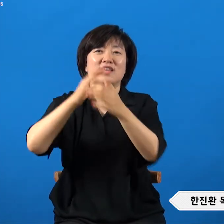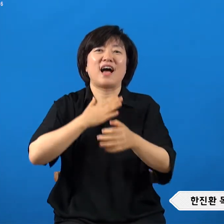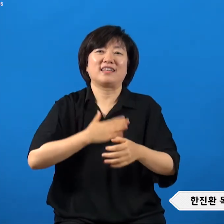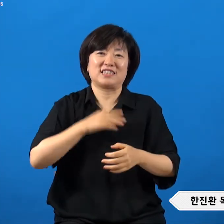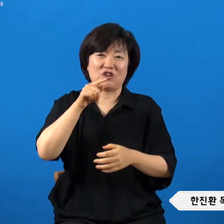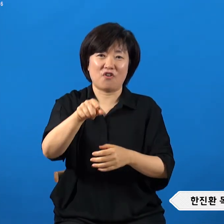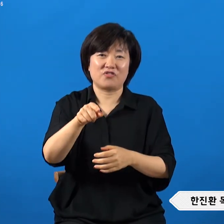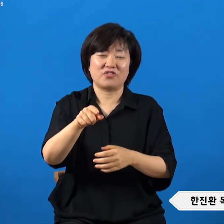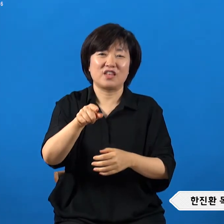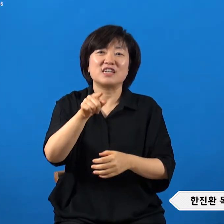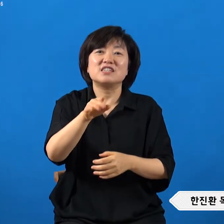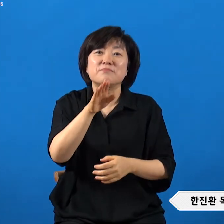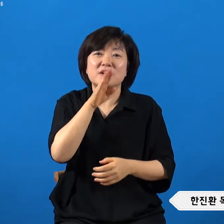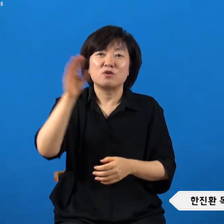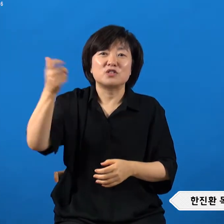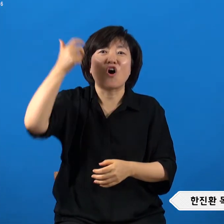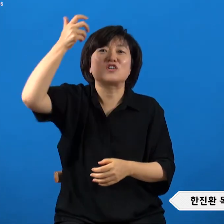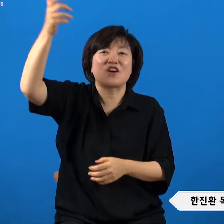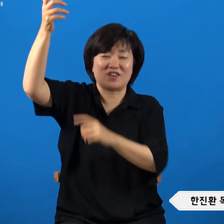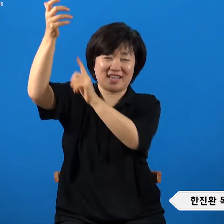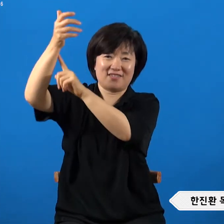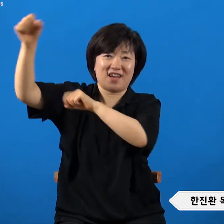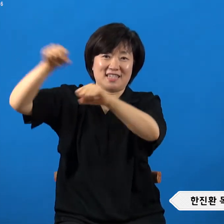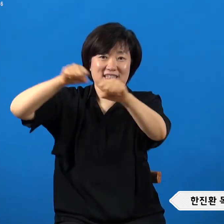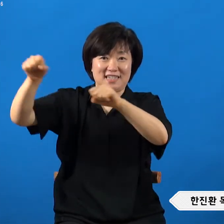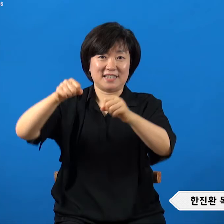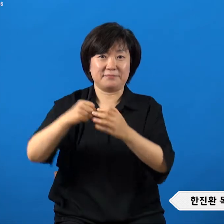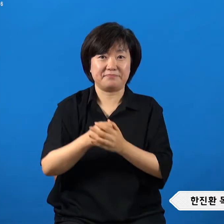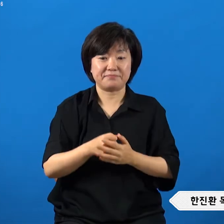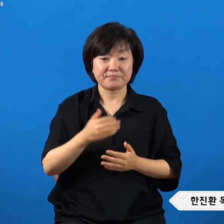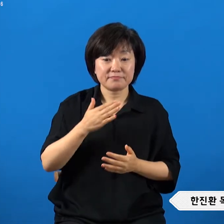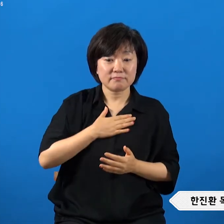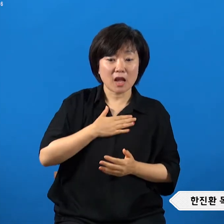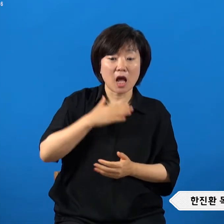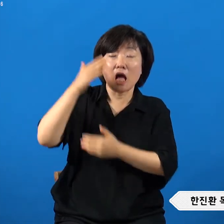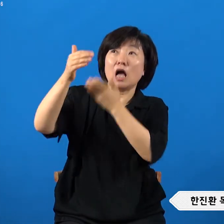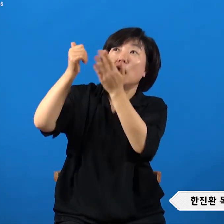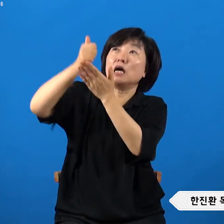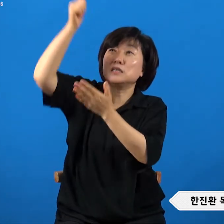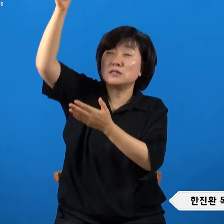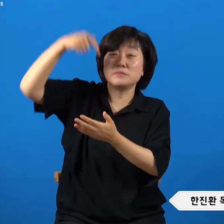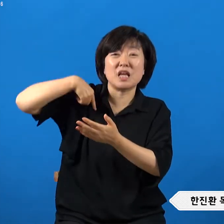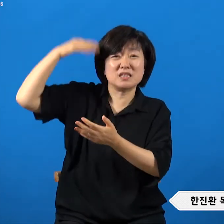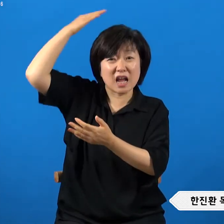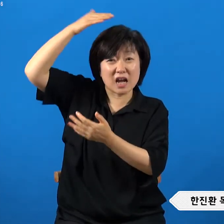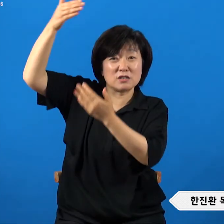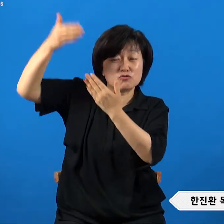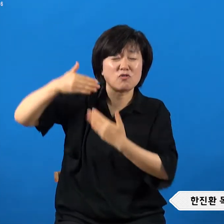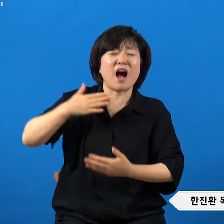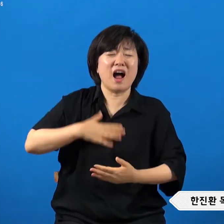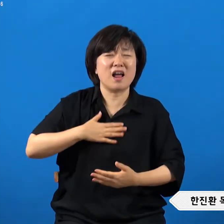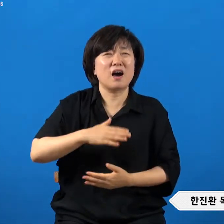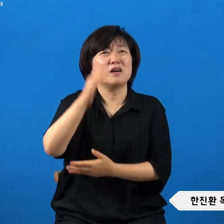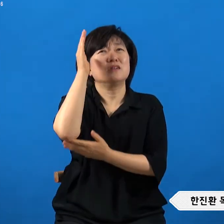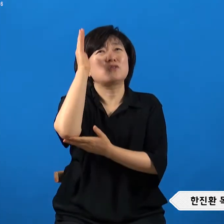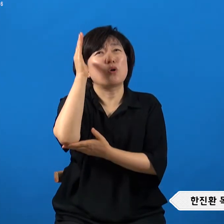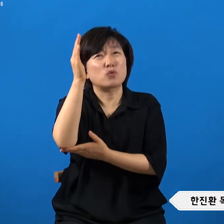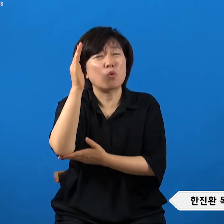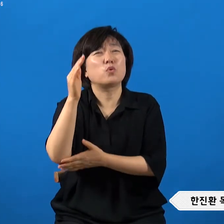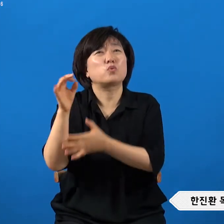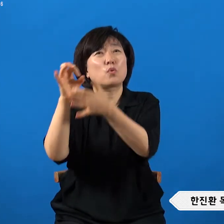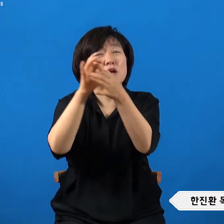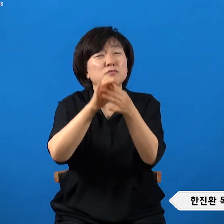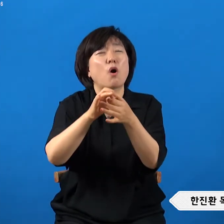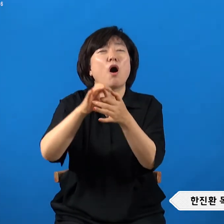그 일을 성령께서 하신다. 우리가 하나님께서 나를 사랑하신다는 거 잘 압니다. 설교를 통해서도